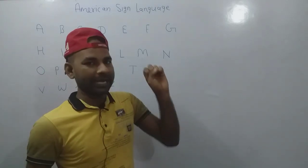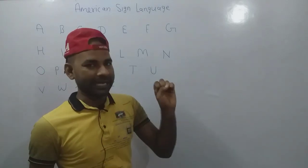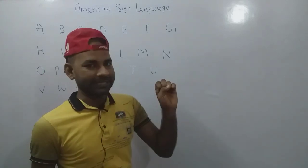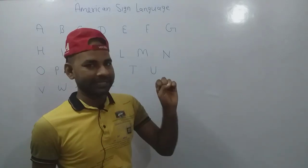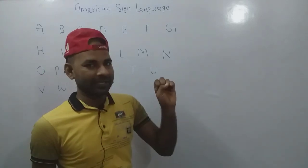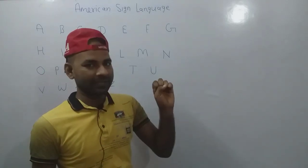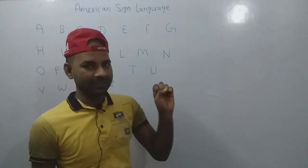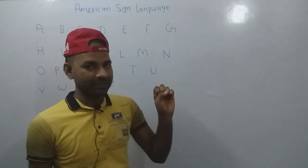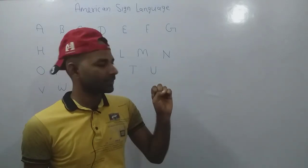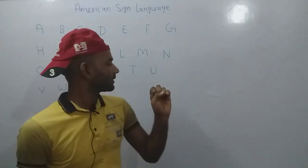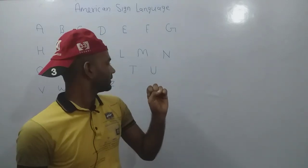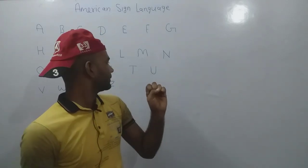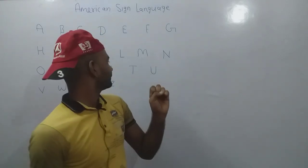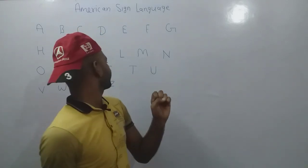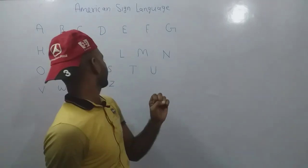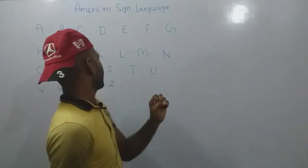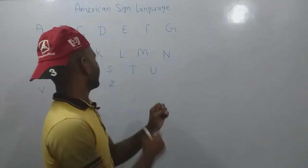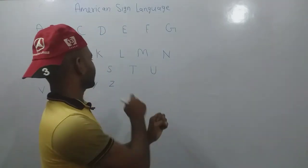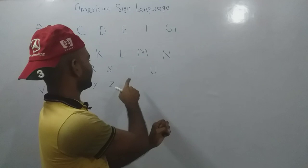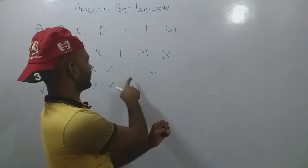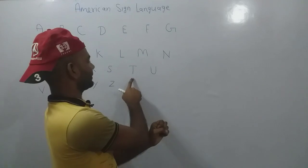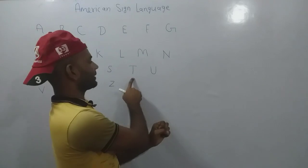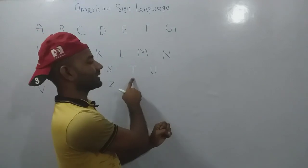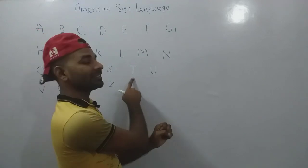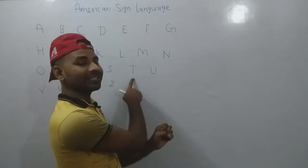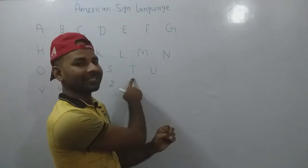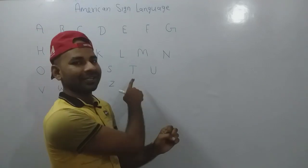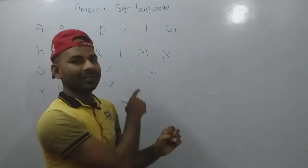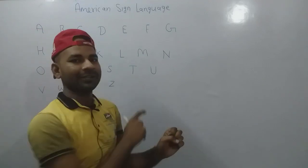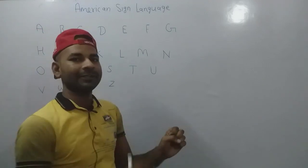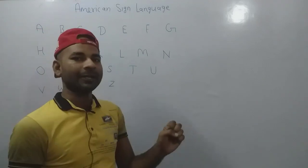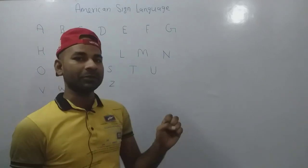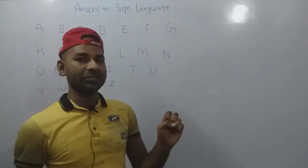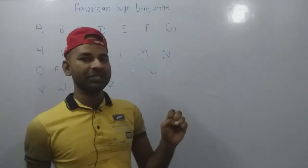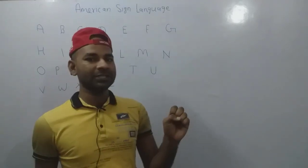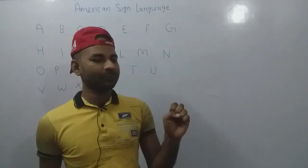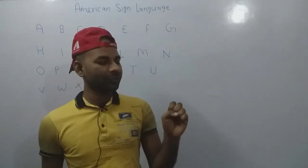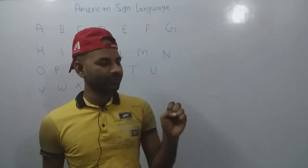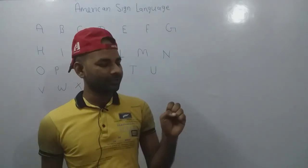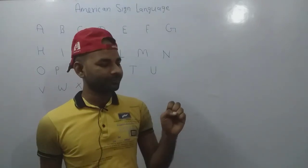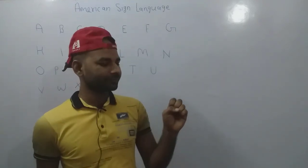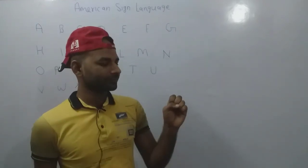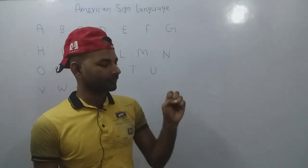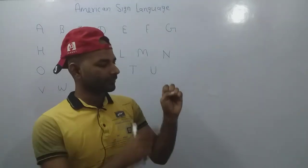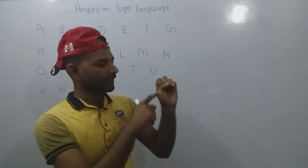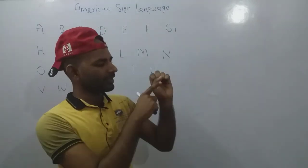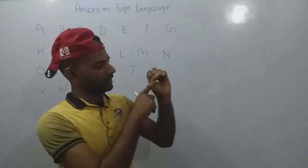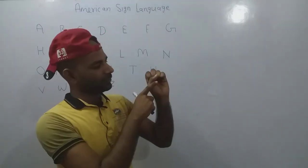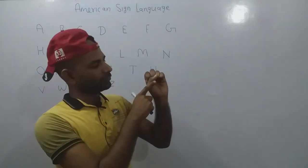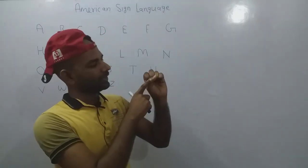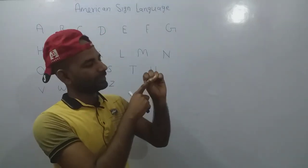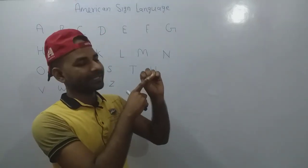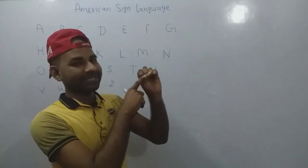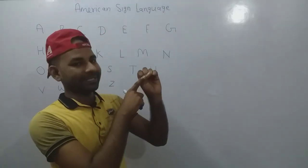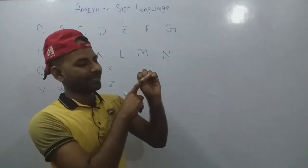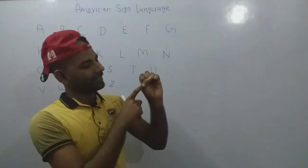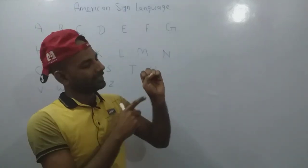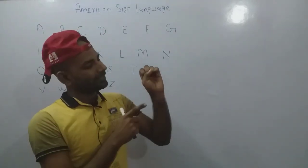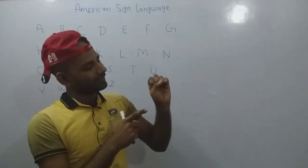एस, ठीक। अब एस के बाद नंबर टी का, अब टी कैसे बोला जाता है, कुछ नहीं करना, जैसे देखिए इतना